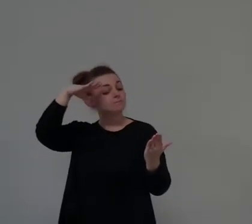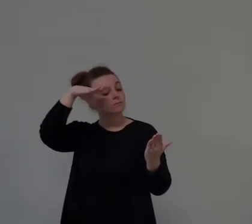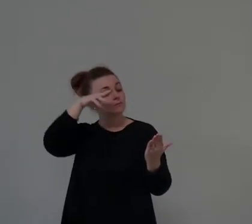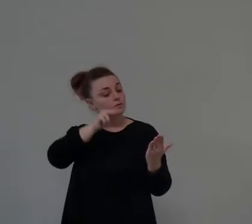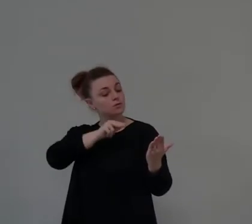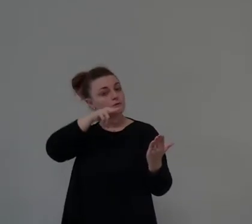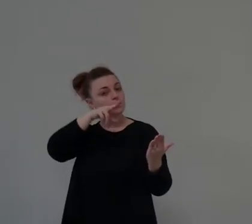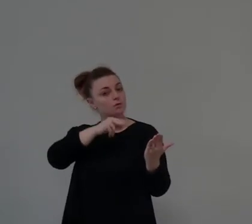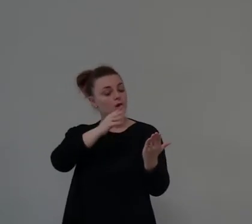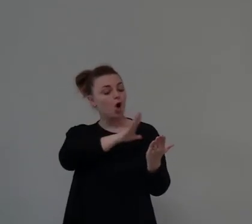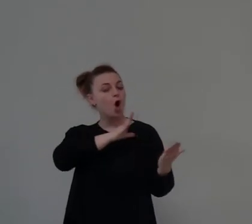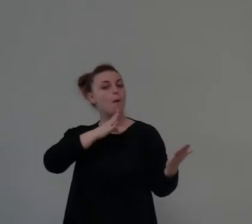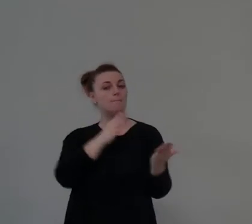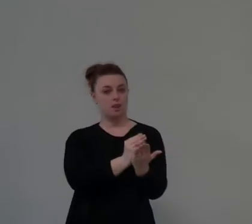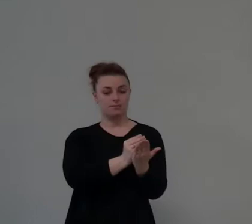la tentazione.